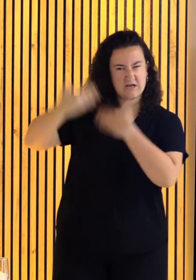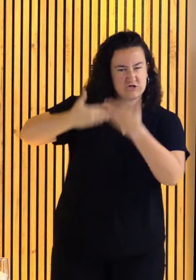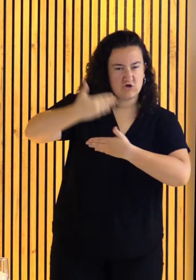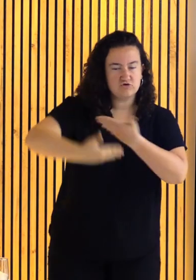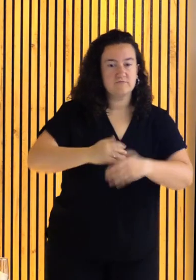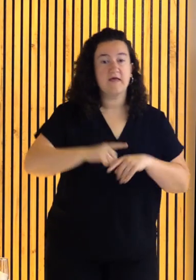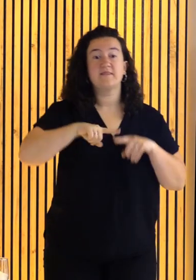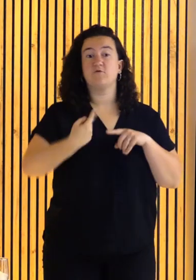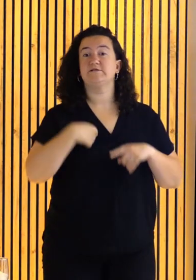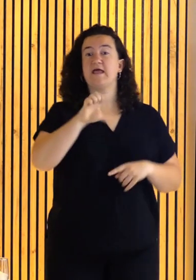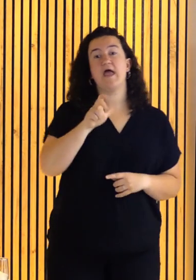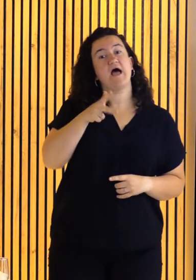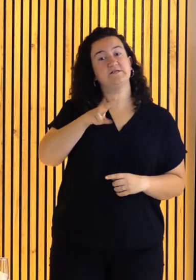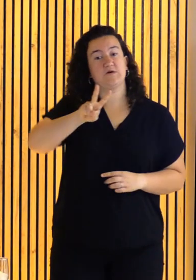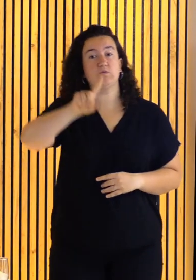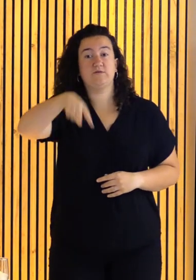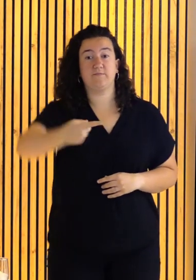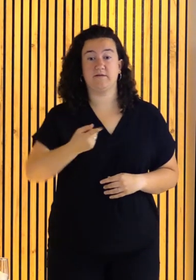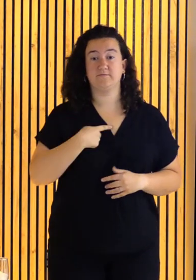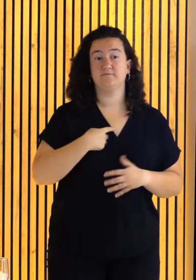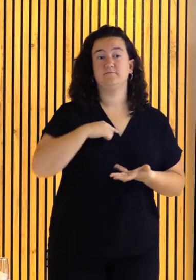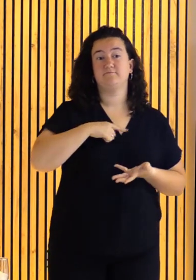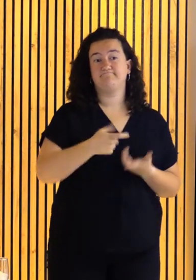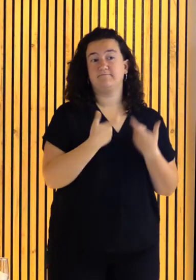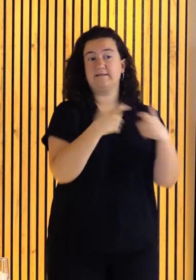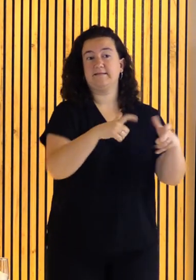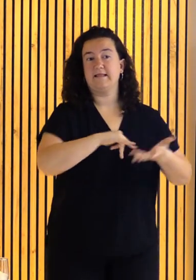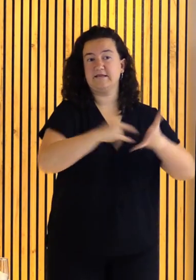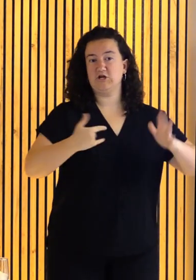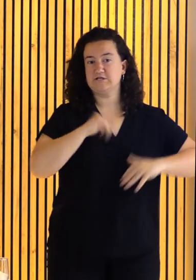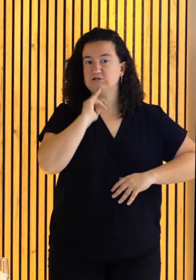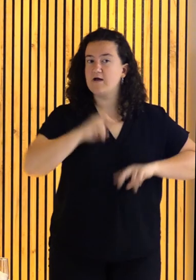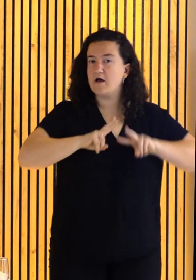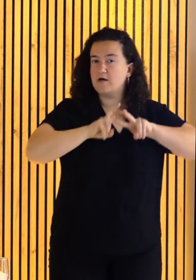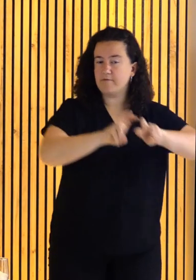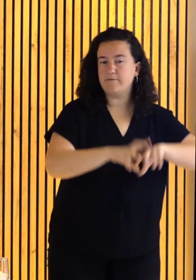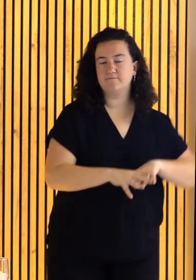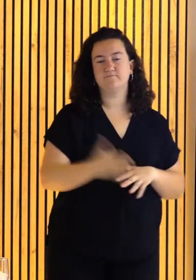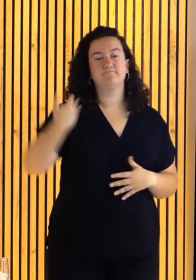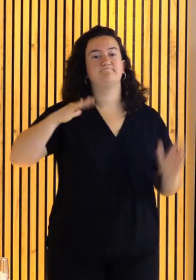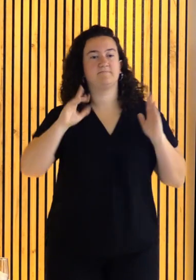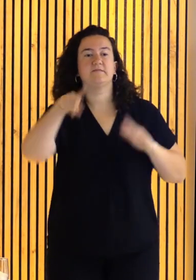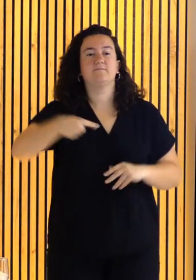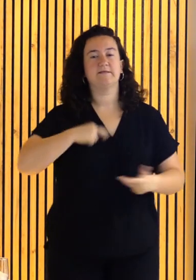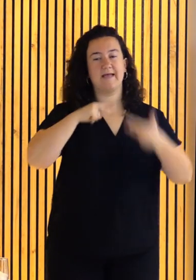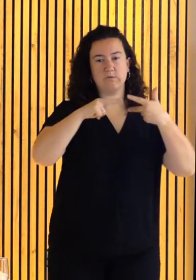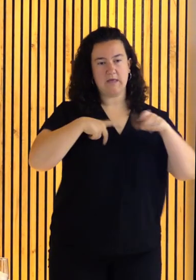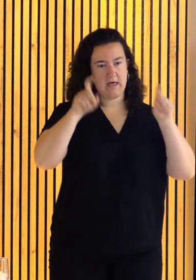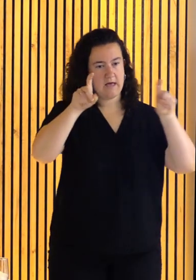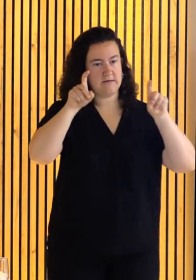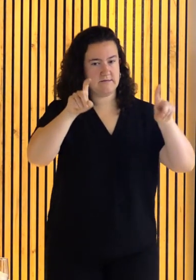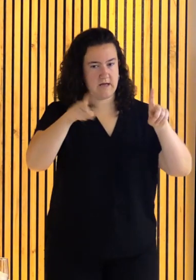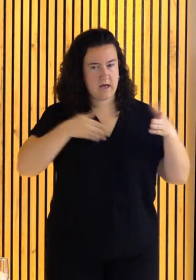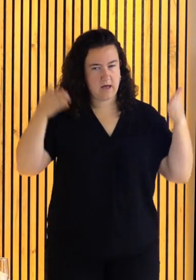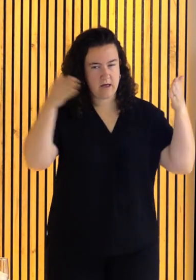gero EHU-n aritutakoa hizkuntza teknologien arloan ikerketan, eta orduan ere, bueno, euskararen irakaskuntzari